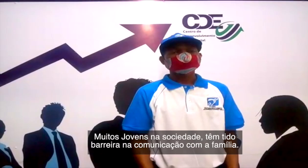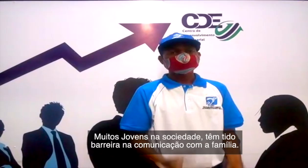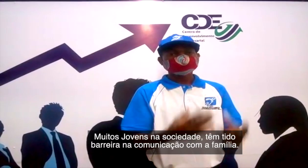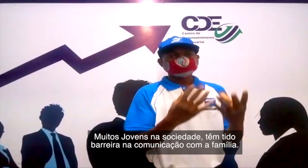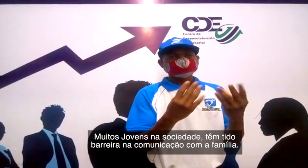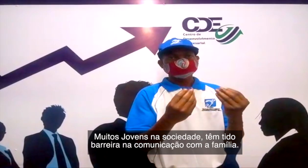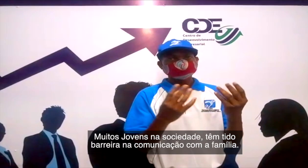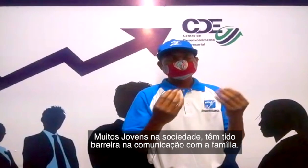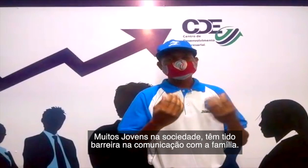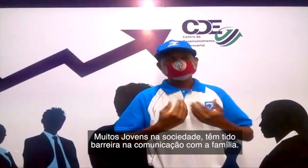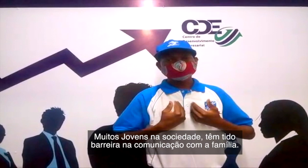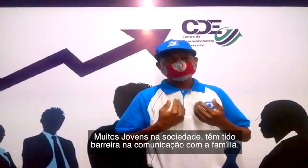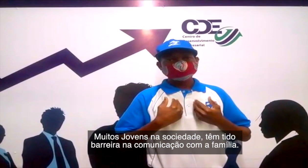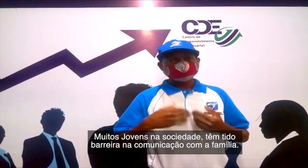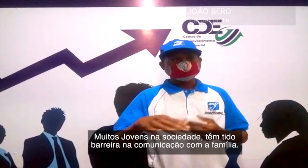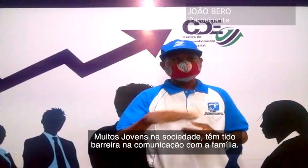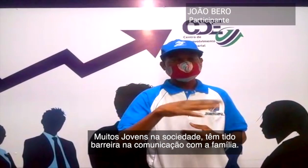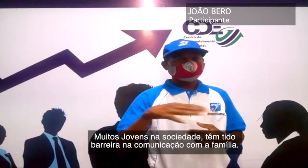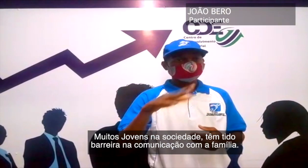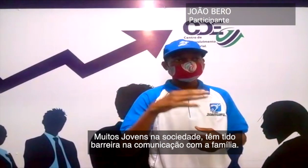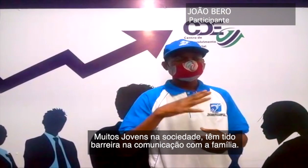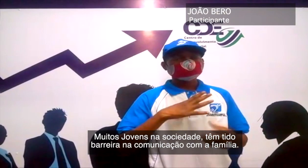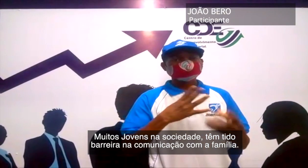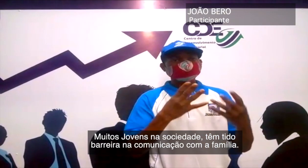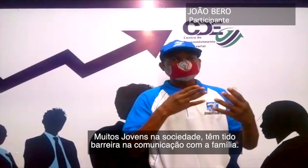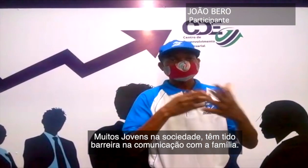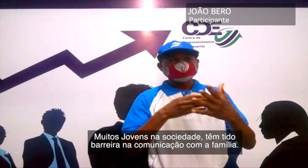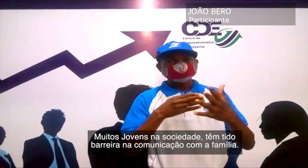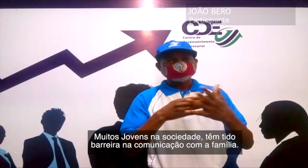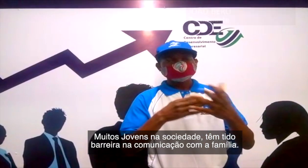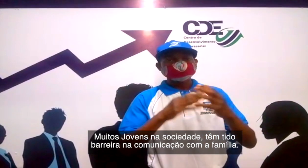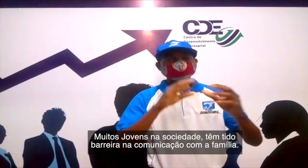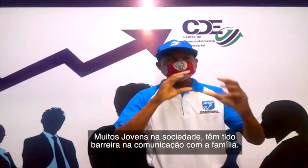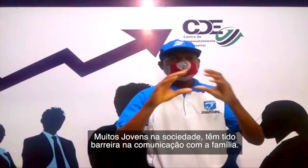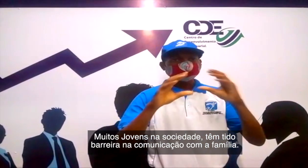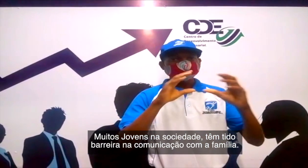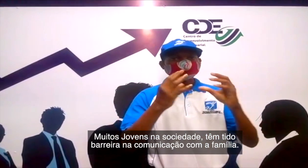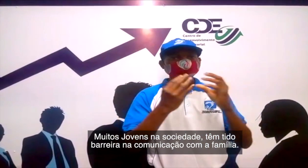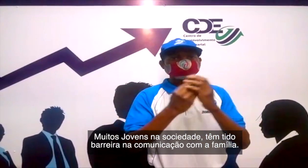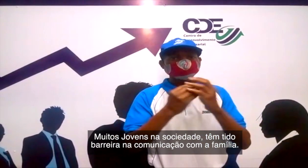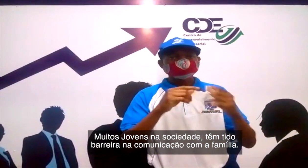Muitos jovens na sociedade têm tido barreiras de comunicação junto com a família.